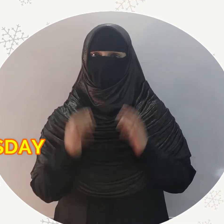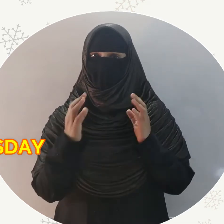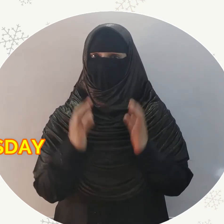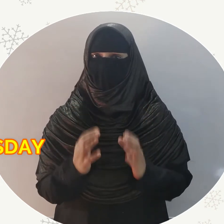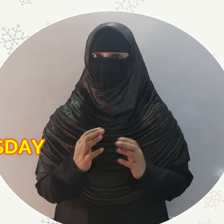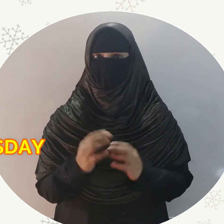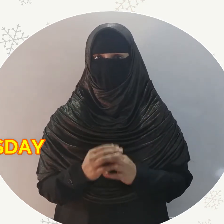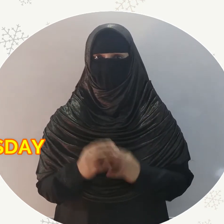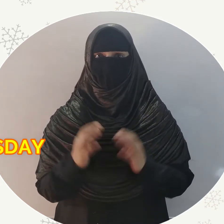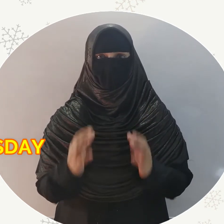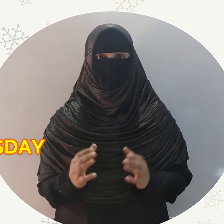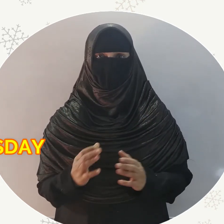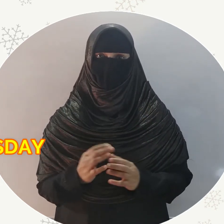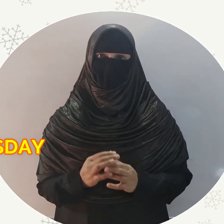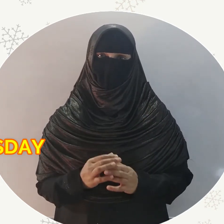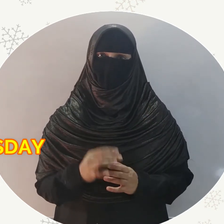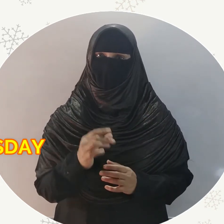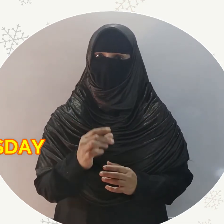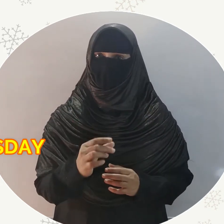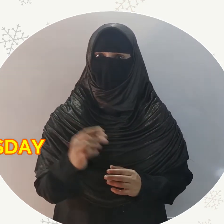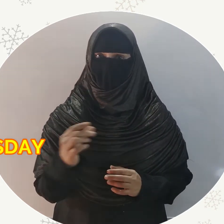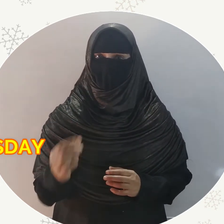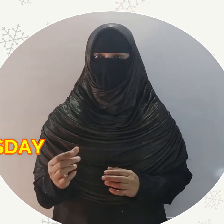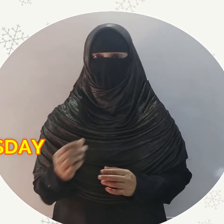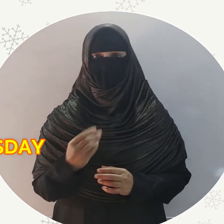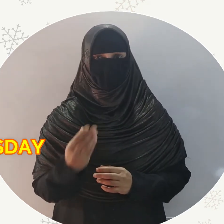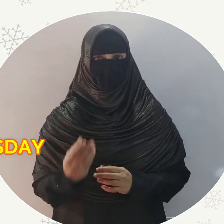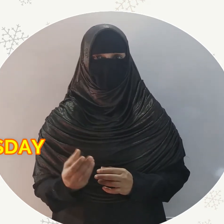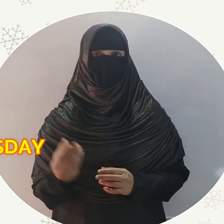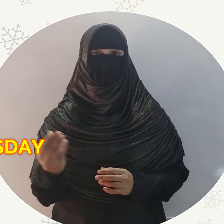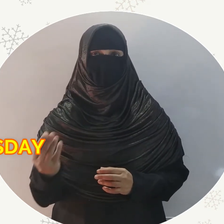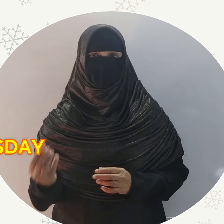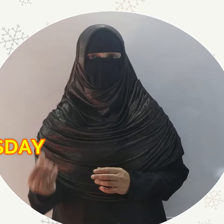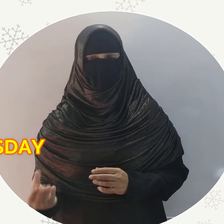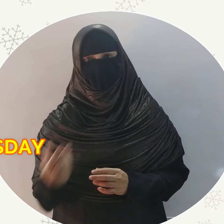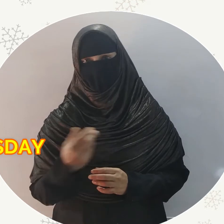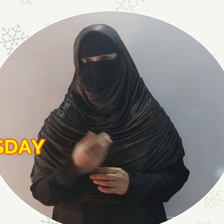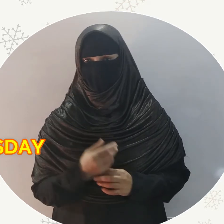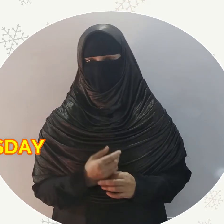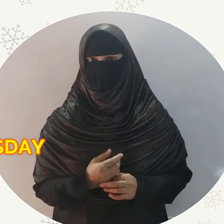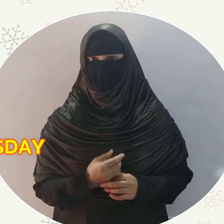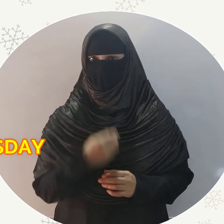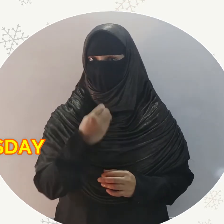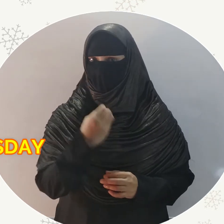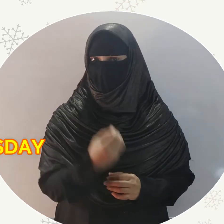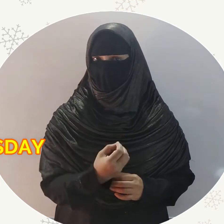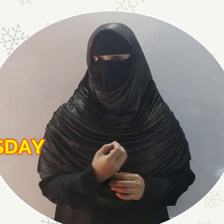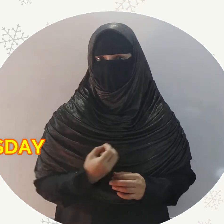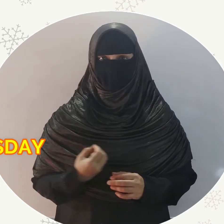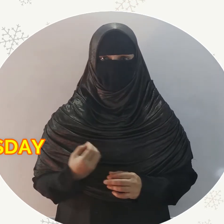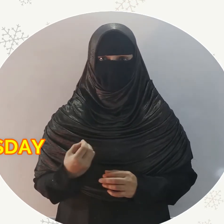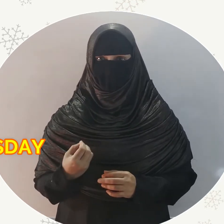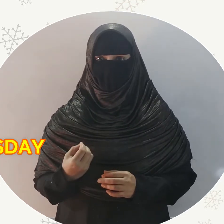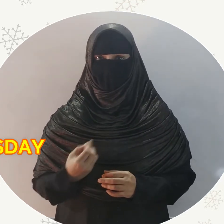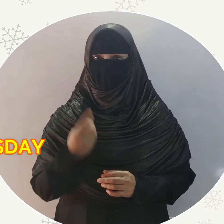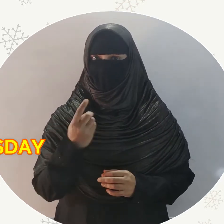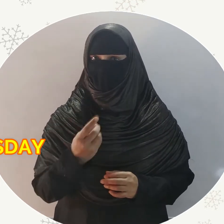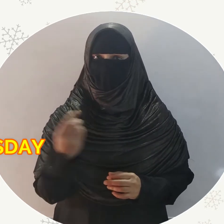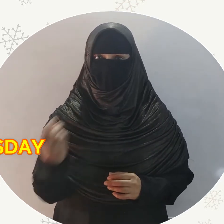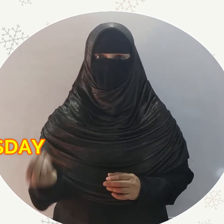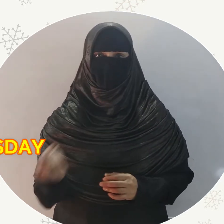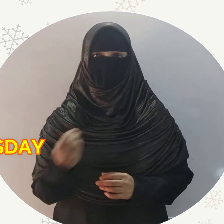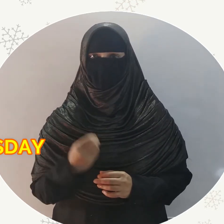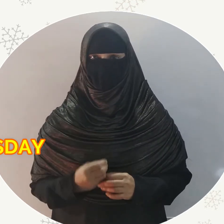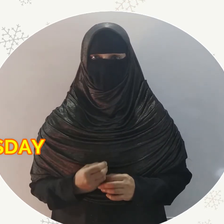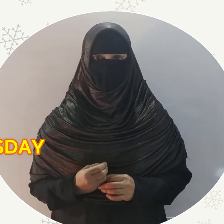നോക്കാം. വെൻസ്ഡേ, വെൻസ്ഡേ. ഇവിടെ ഡി സൈലന്റ് ആണ്. മൈ ബർത്ത്ഡേ ഫോൾസ് ഓൺ വെൻസ്ഡേ. അപ്പോൾ ചിലർക്കൊക്കെ ഇത് അറിയായിരിക്കും. പക്ഷെ